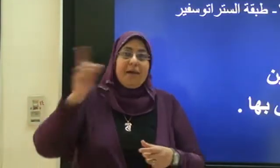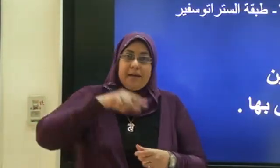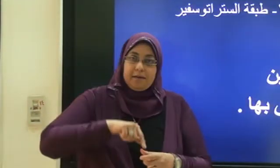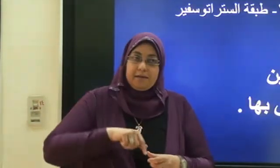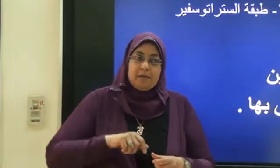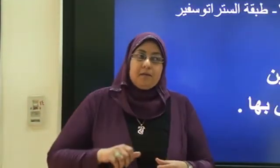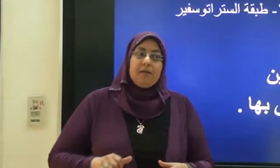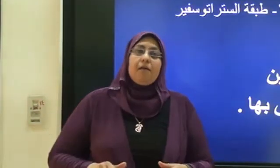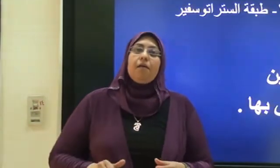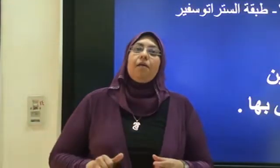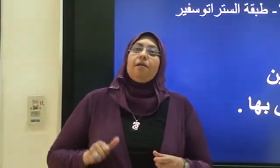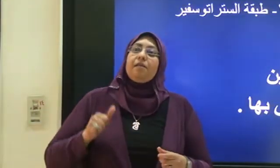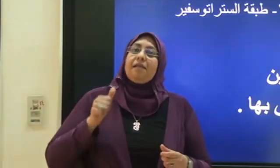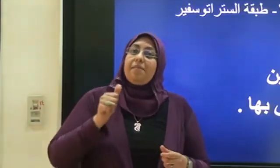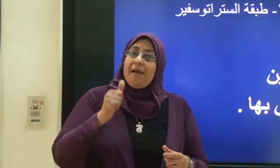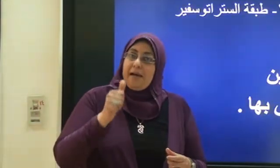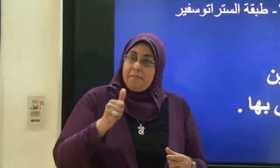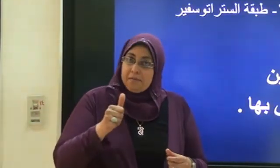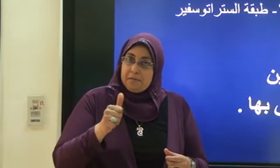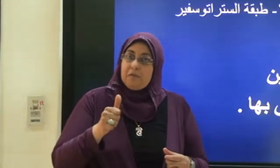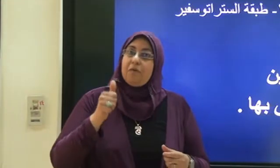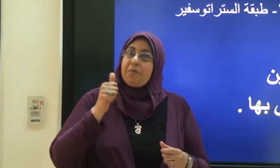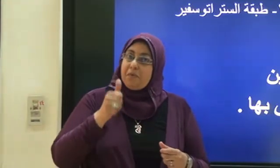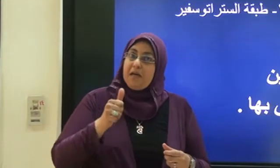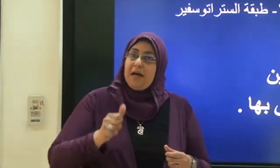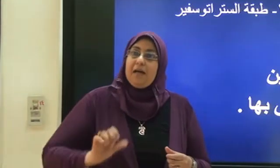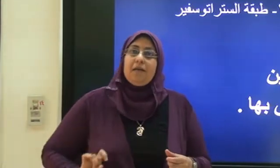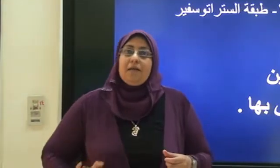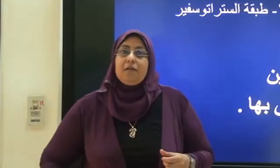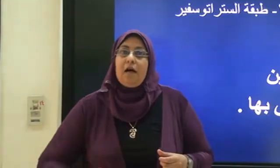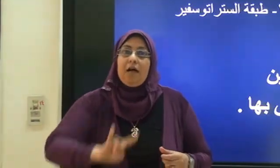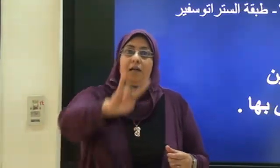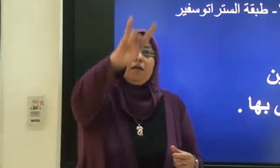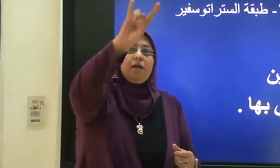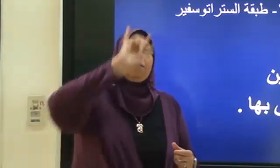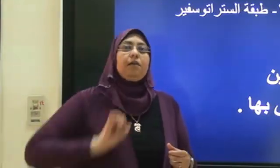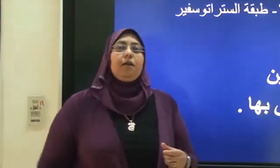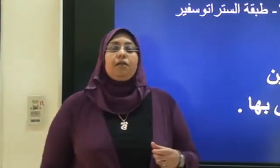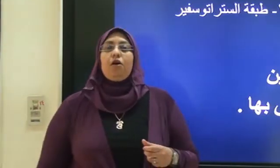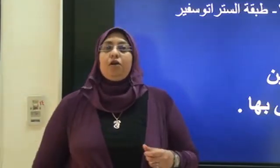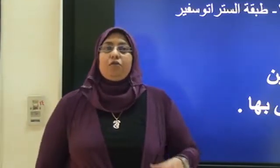كمان تمام فيها تحليق الطائرات.